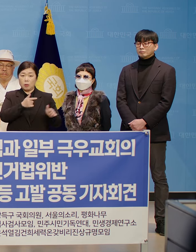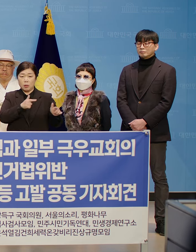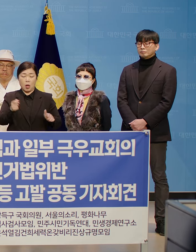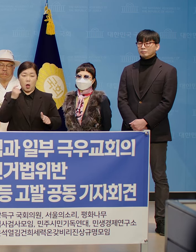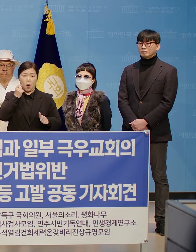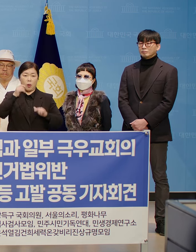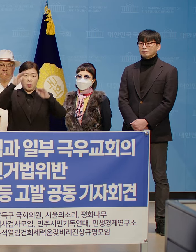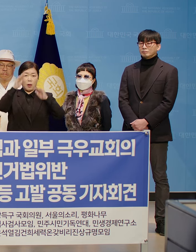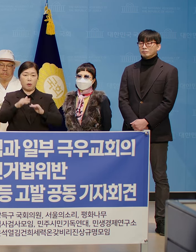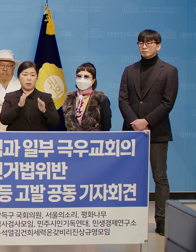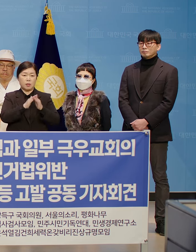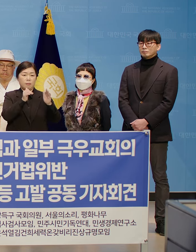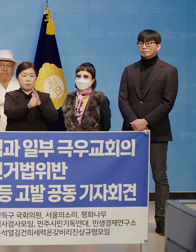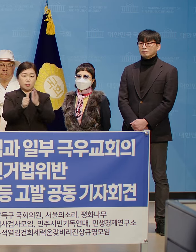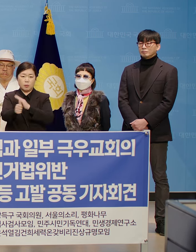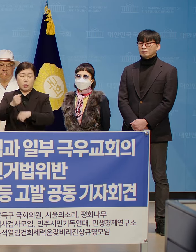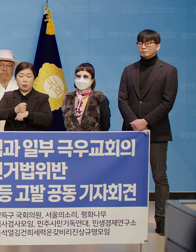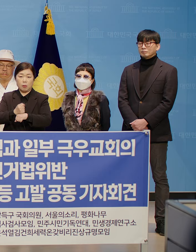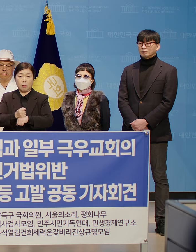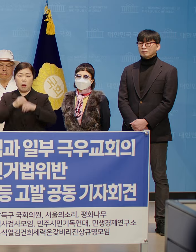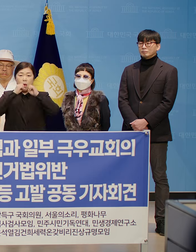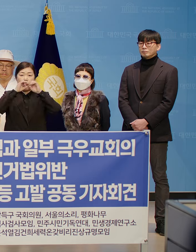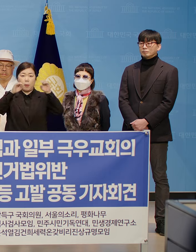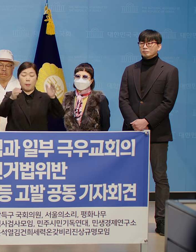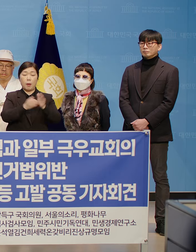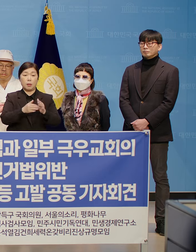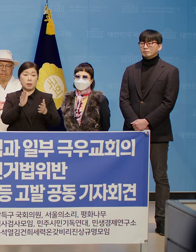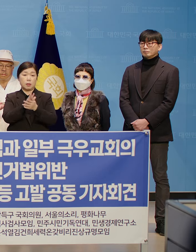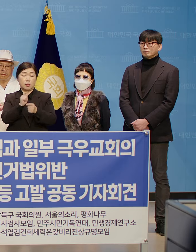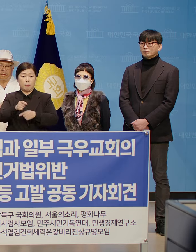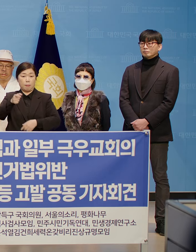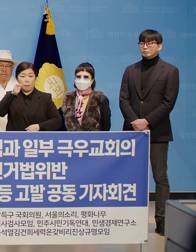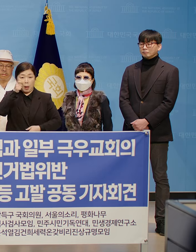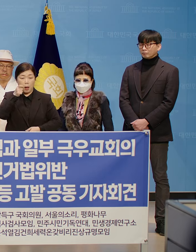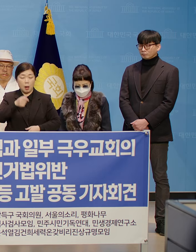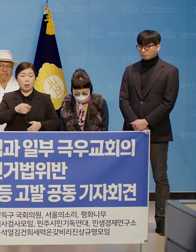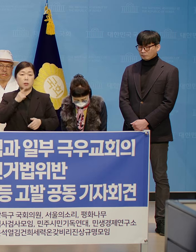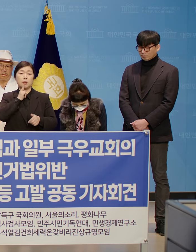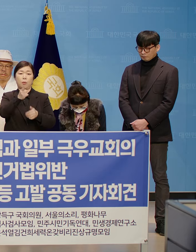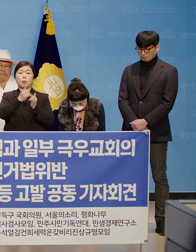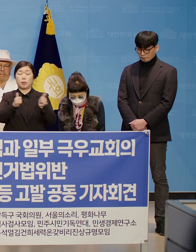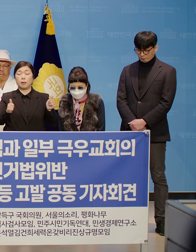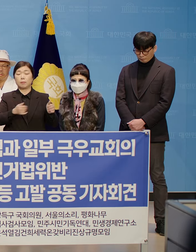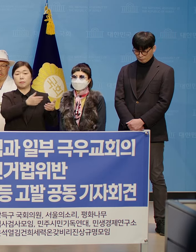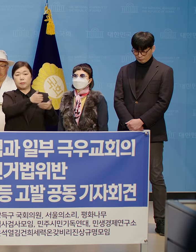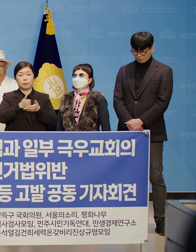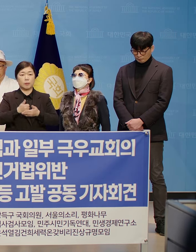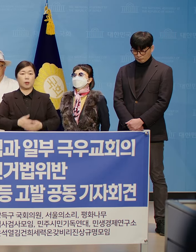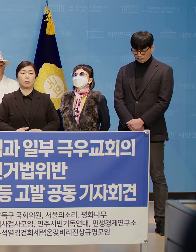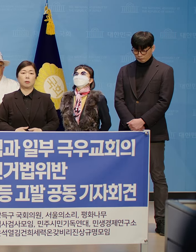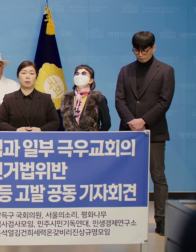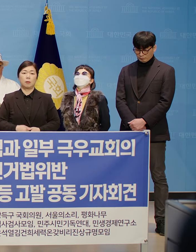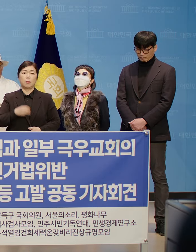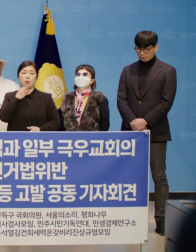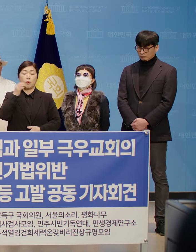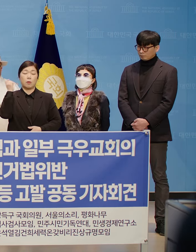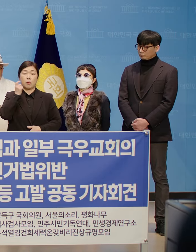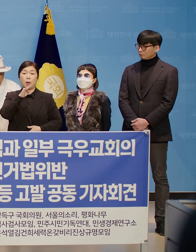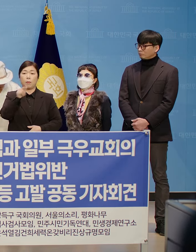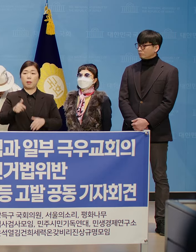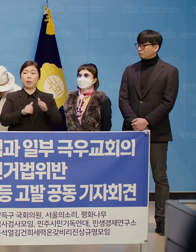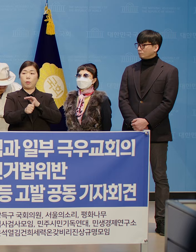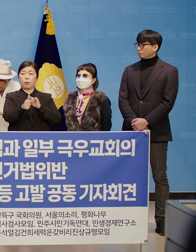의사실 가가오 방문하면서 퍼트린 것을 직접 목격하고 제보하신 제보자 선생 오셨습니다 예 서울의 서울에 백운종 대표님